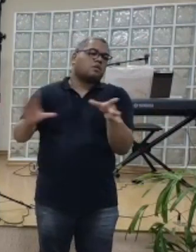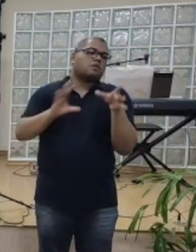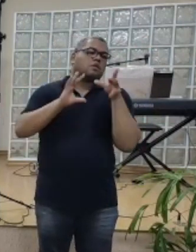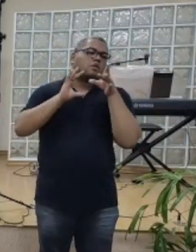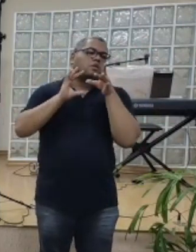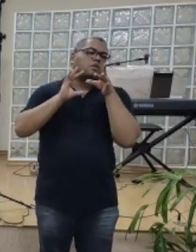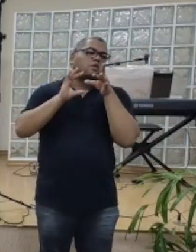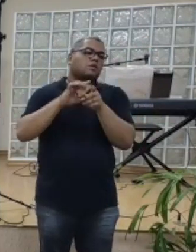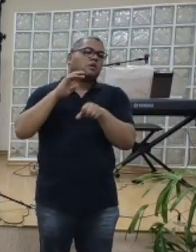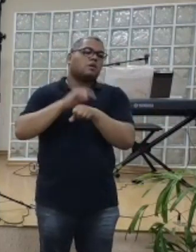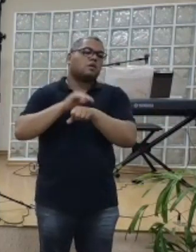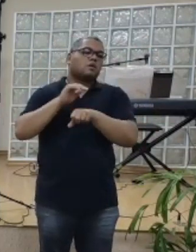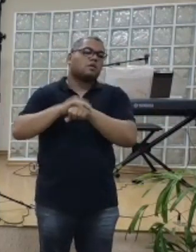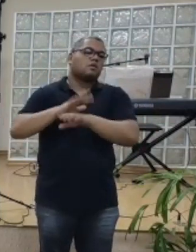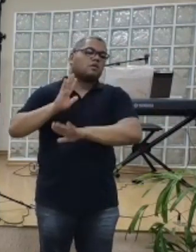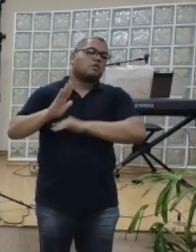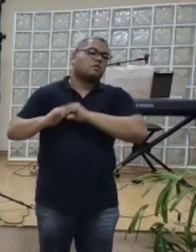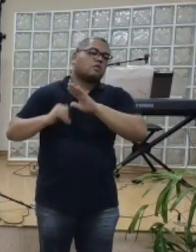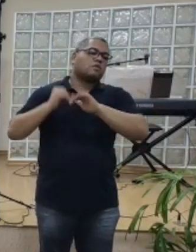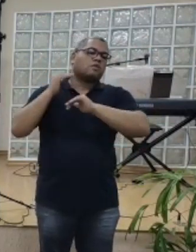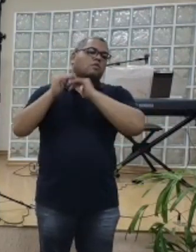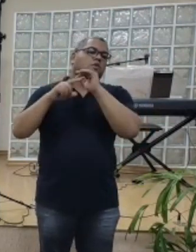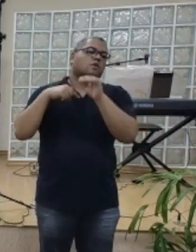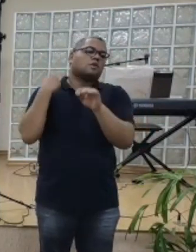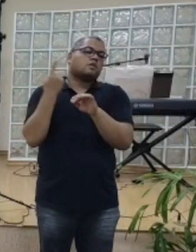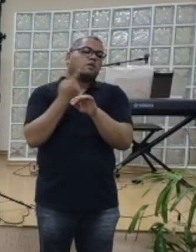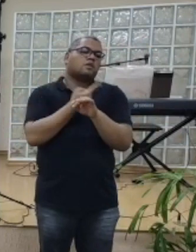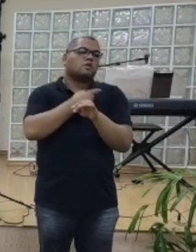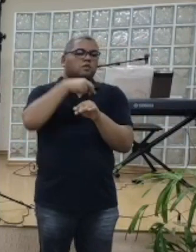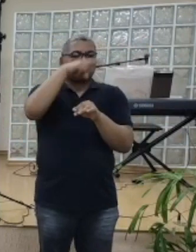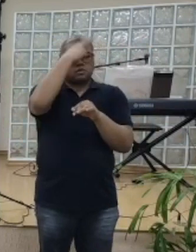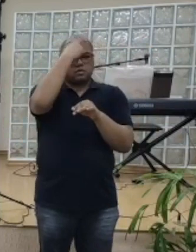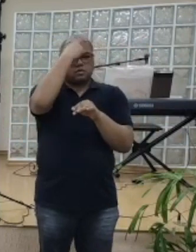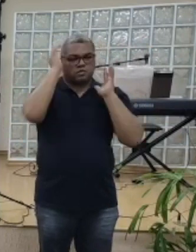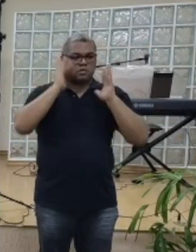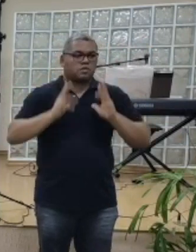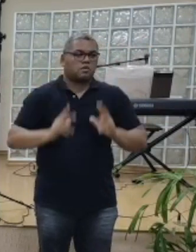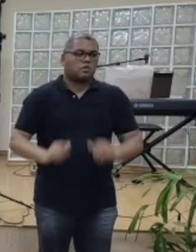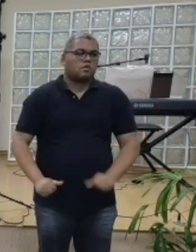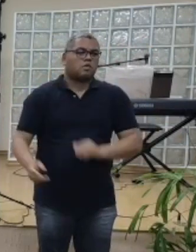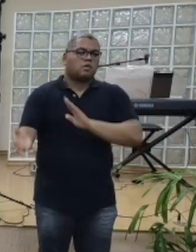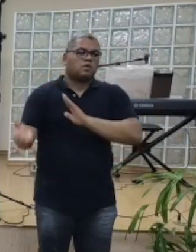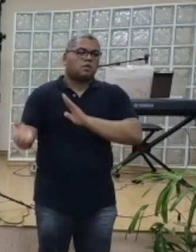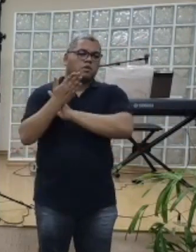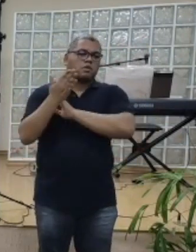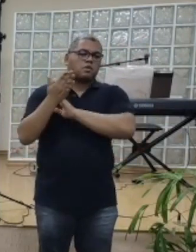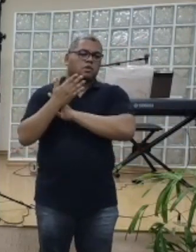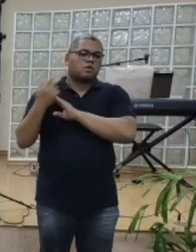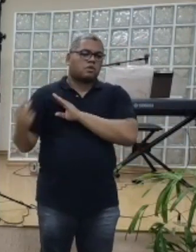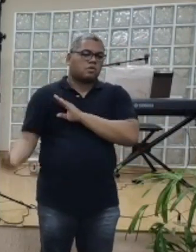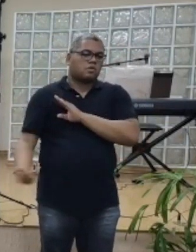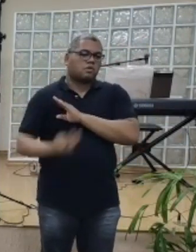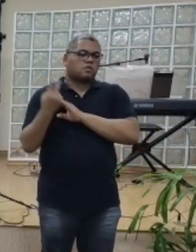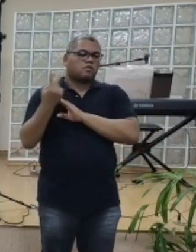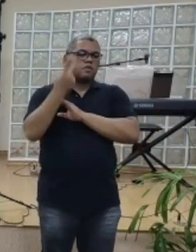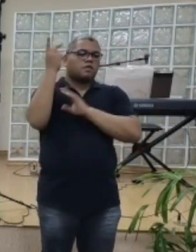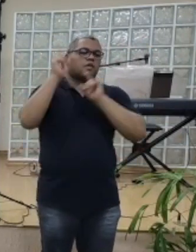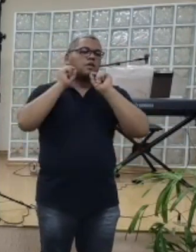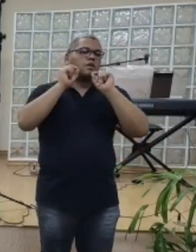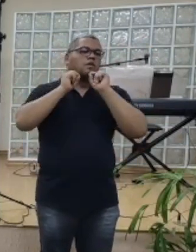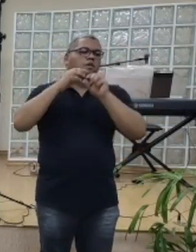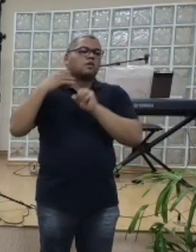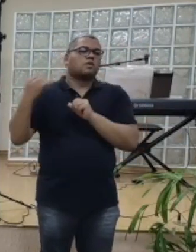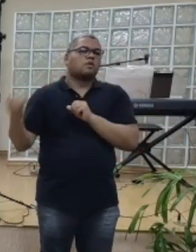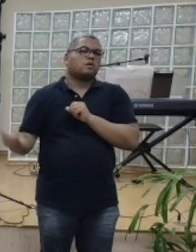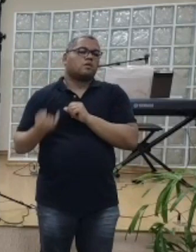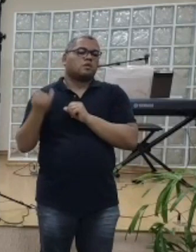que desenvolve a nossa santificação. Ajuda-nos a valorizarmos aquilo que é importante para ti e